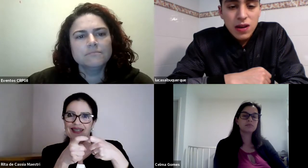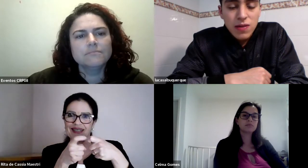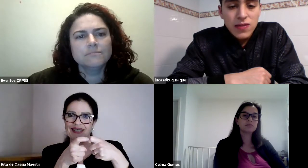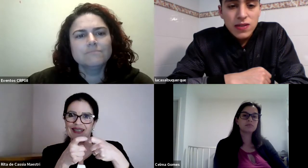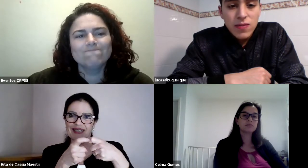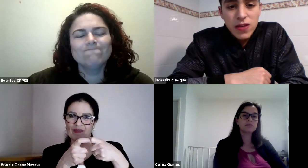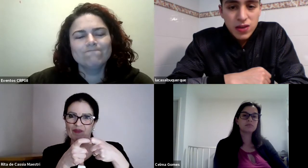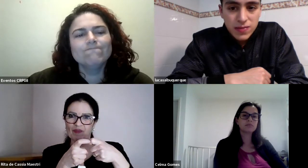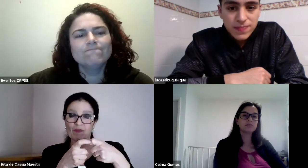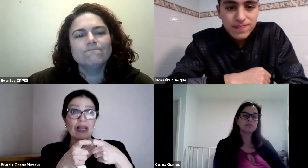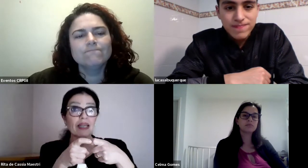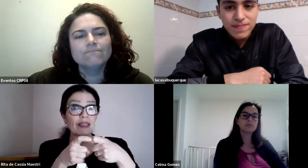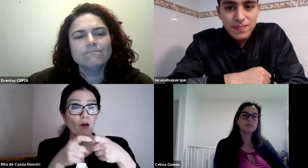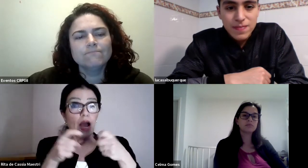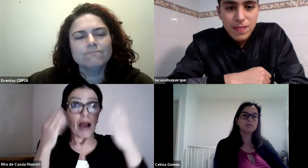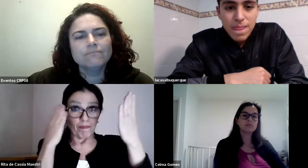ligado a uma visão médica.